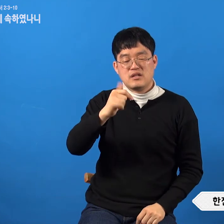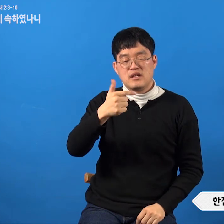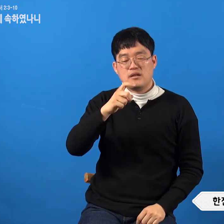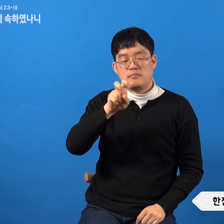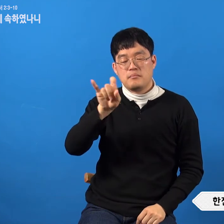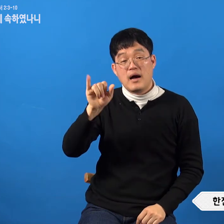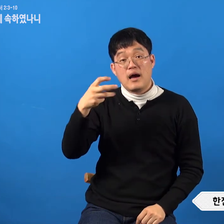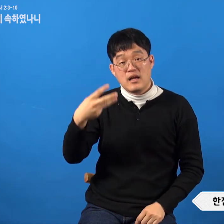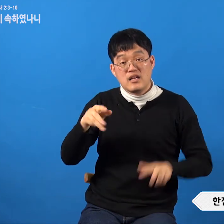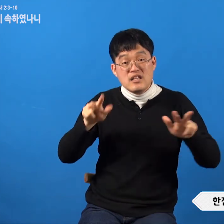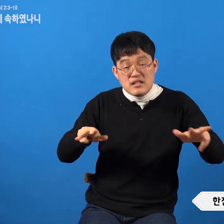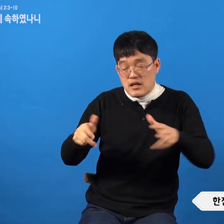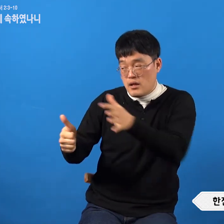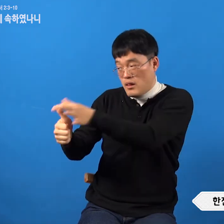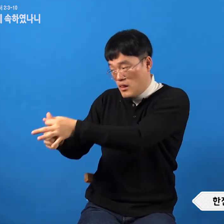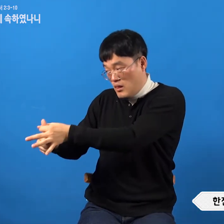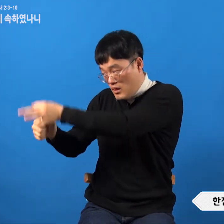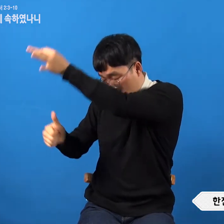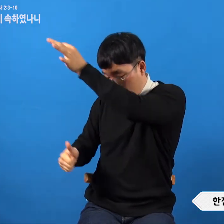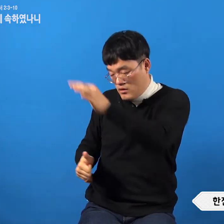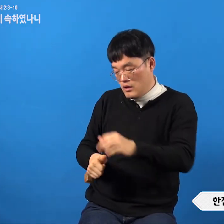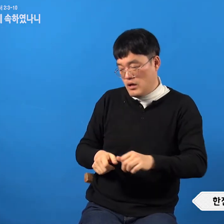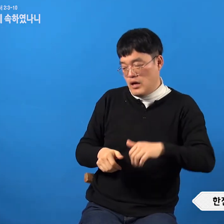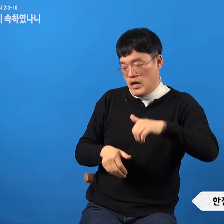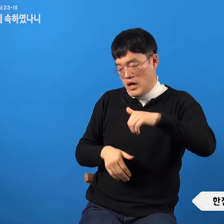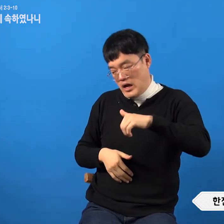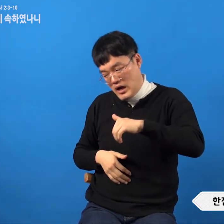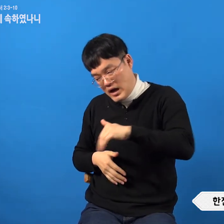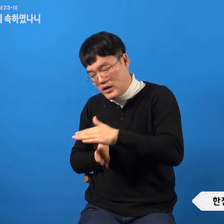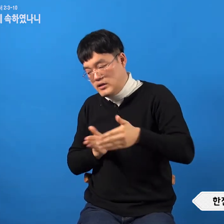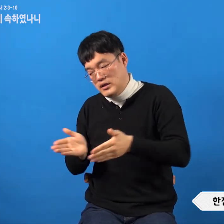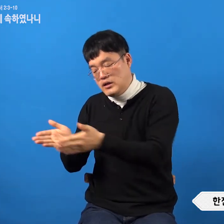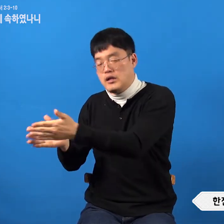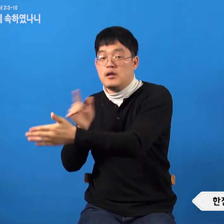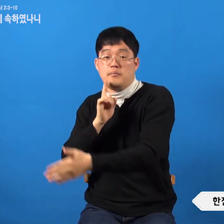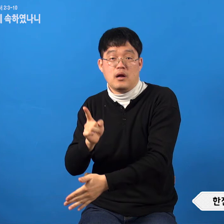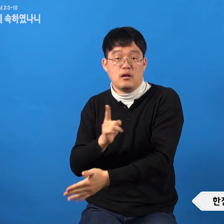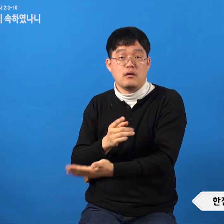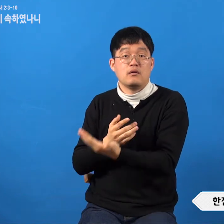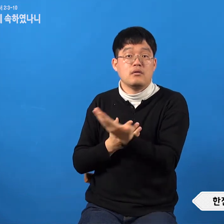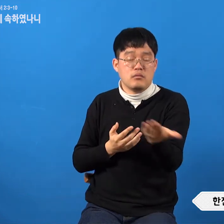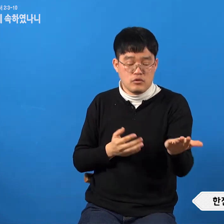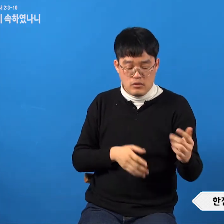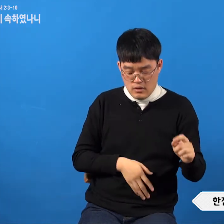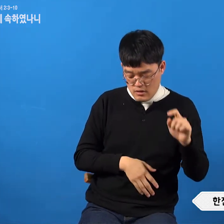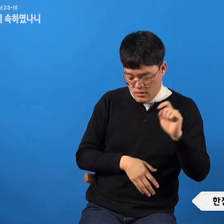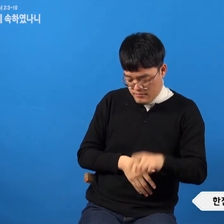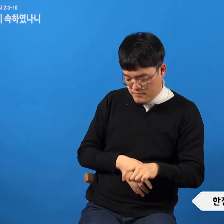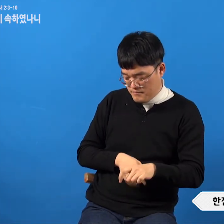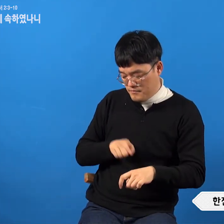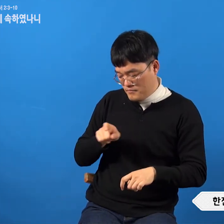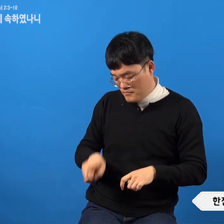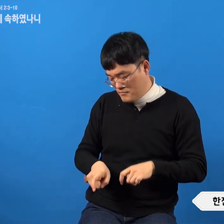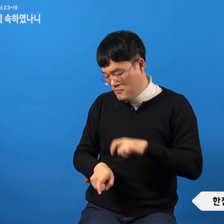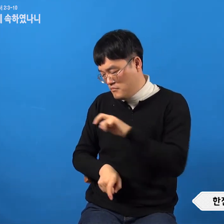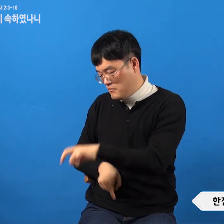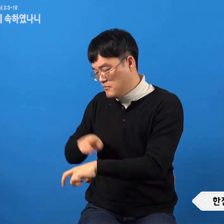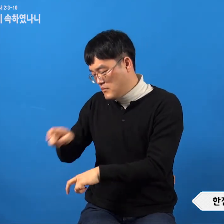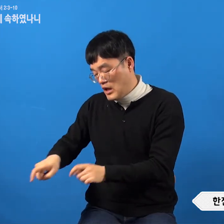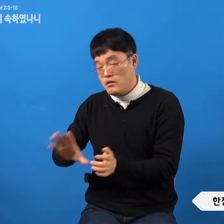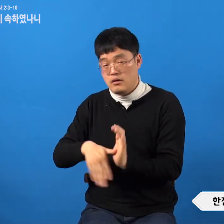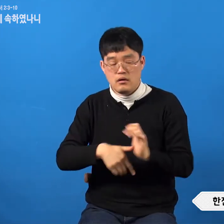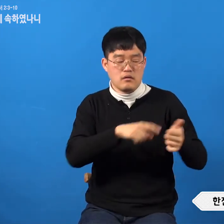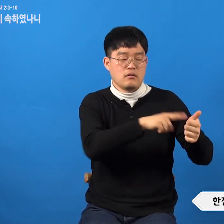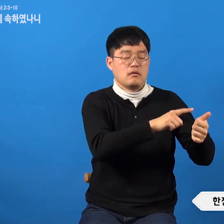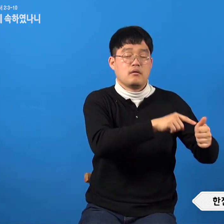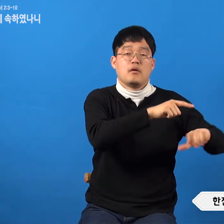여러분, 그린 마일 위에 올라서서 한 걸음 한 걸음 내디딜 때 그 사람들의 마음이